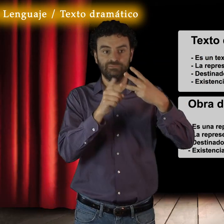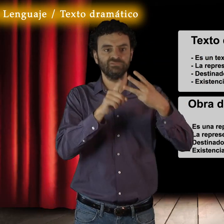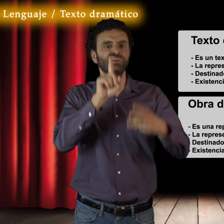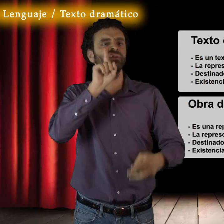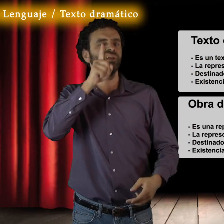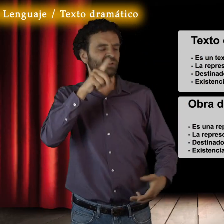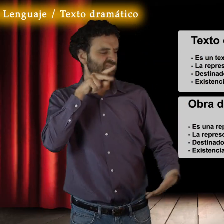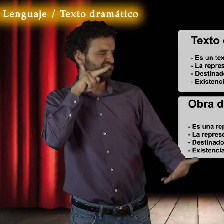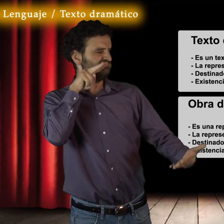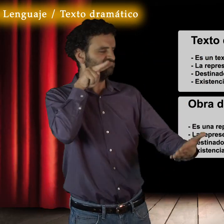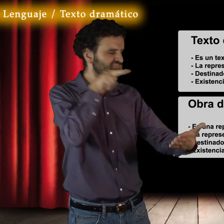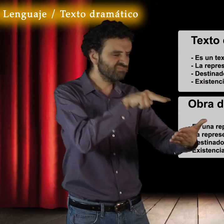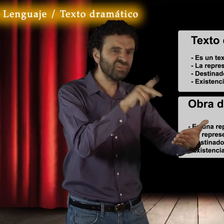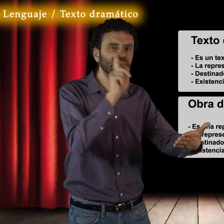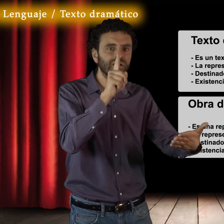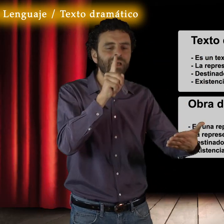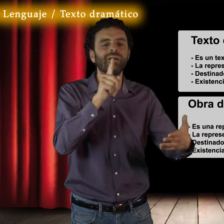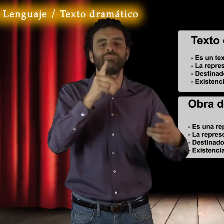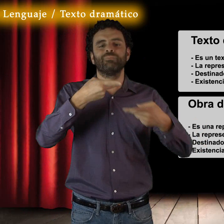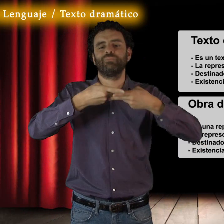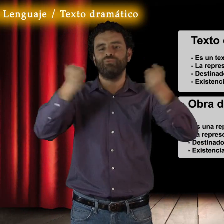escenario destinado a un